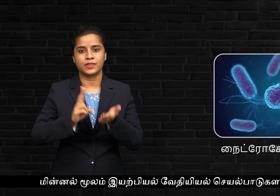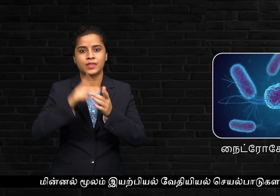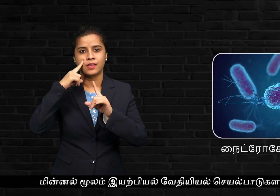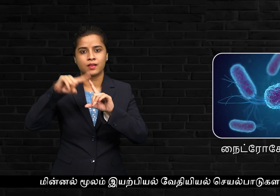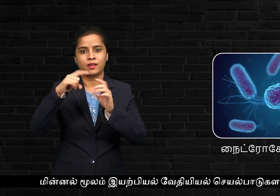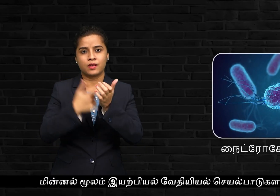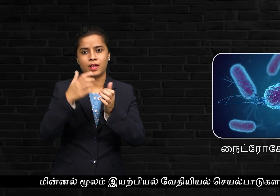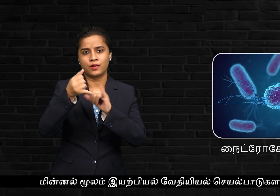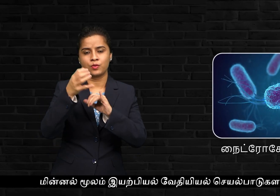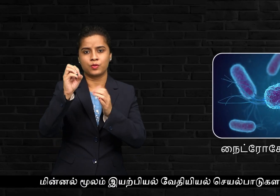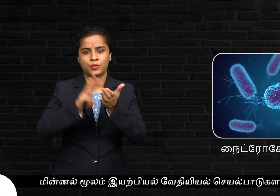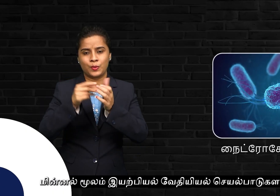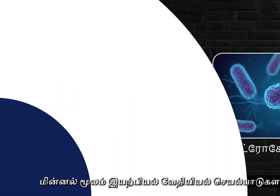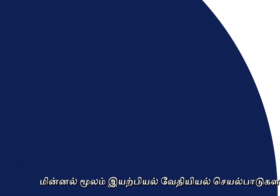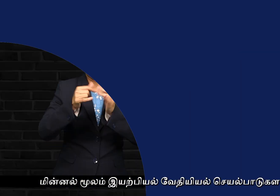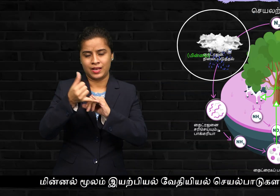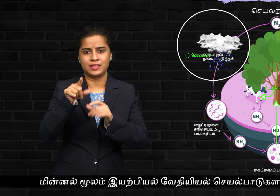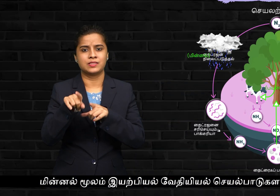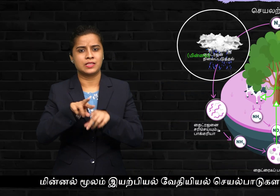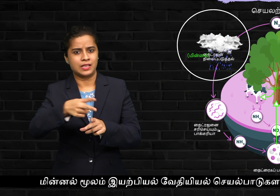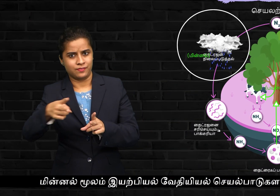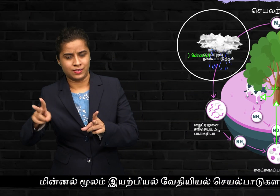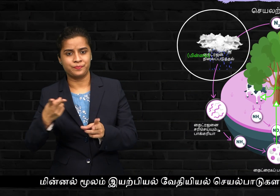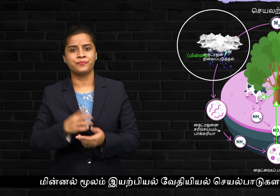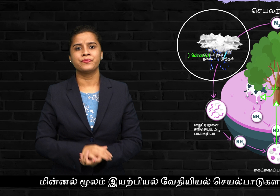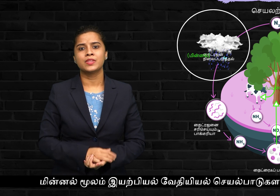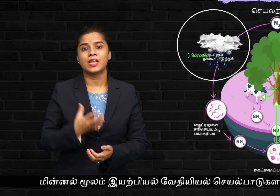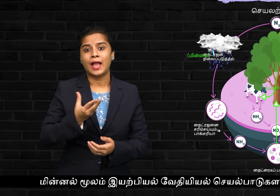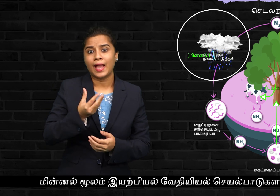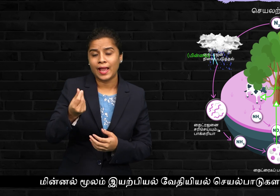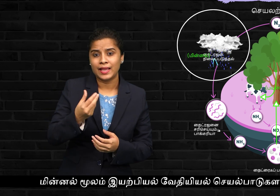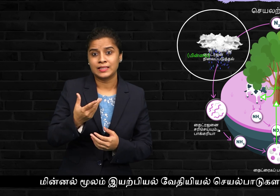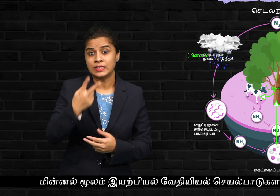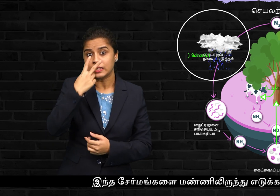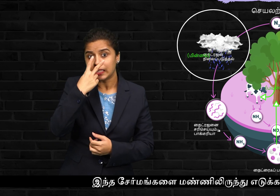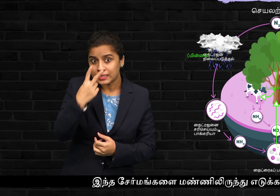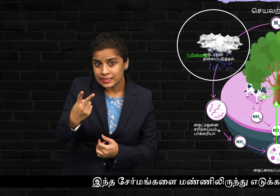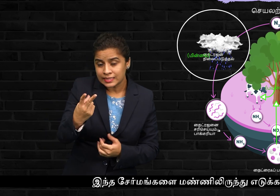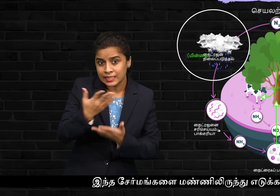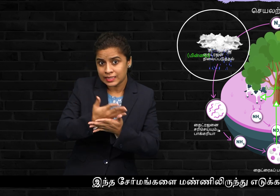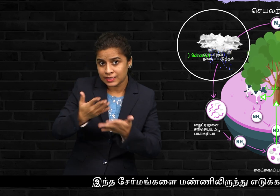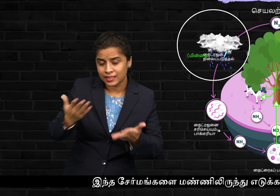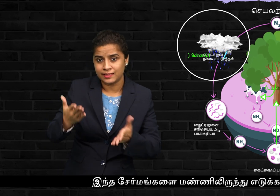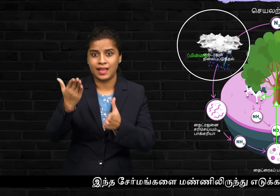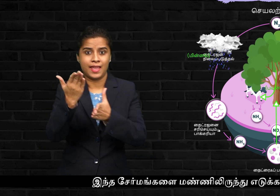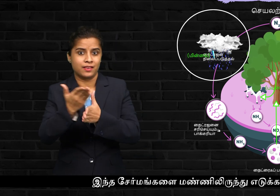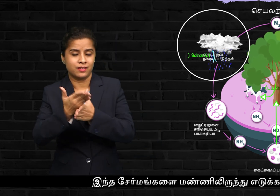மின்னல் மூலம் இயற்பியல் வேதியியல் செயல்பாடுகளிலும் தாவரங்கள் இந்த சேர்மங்களை மண்ணிலிருந்து